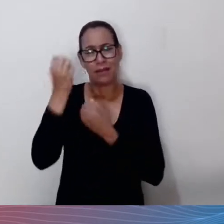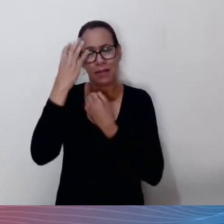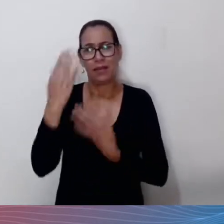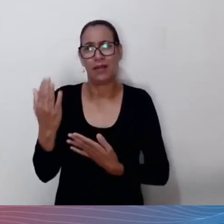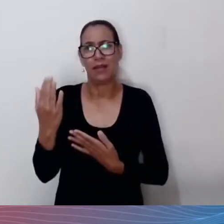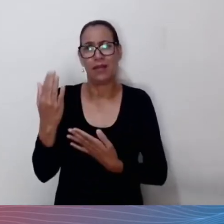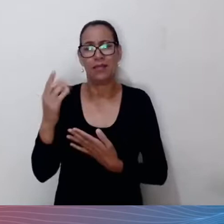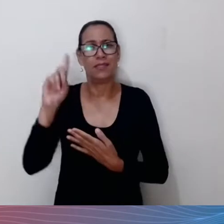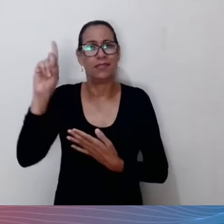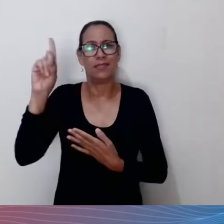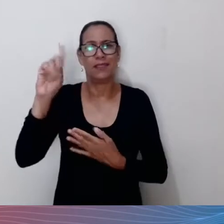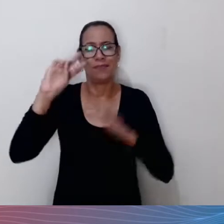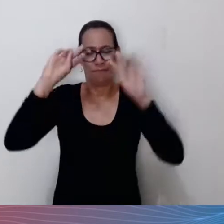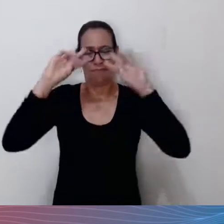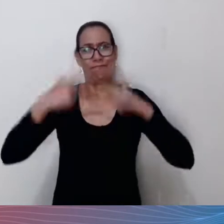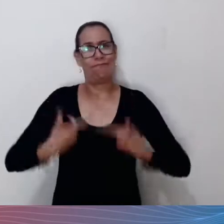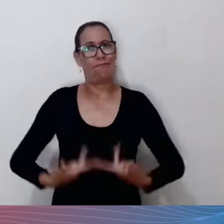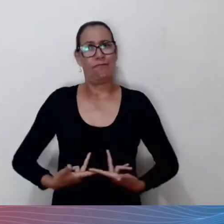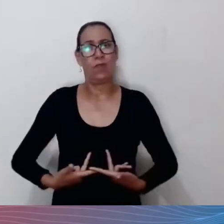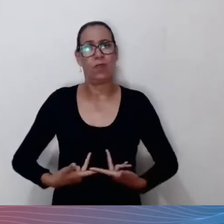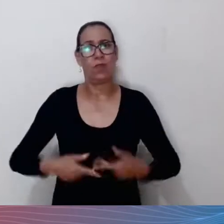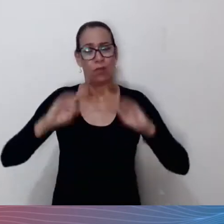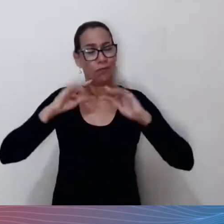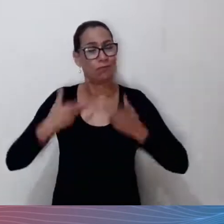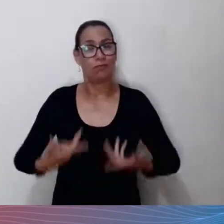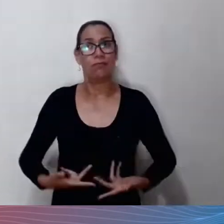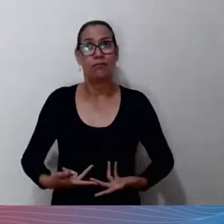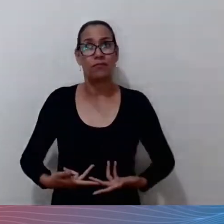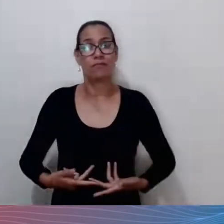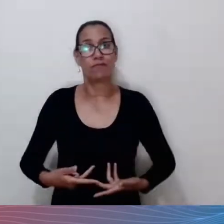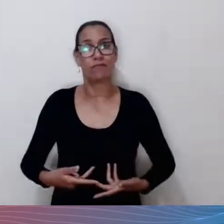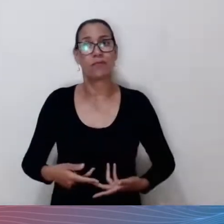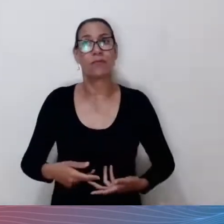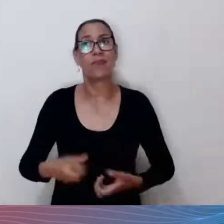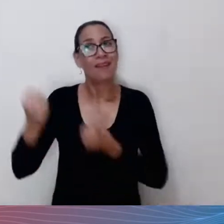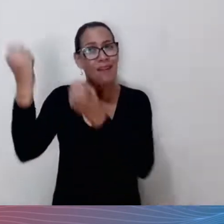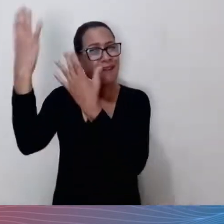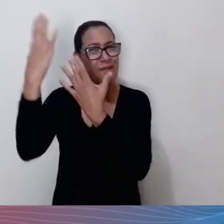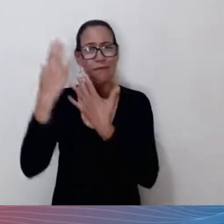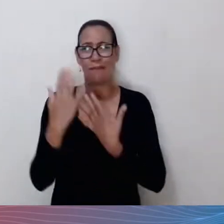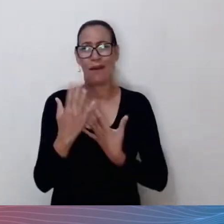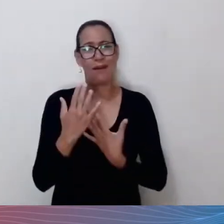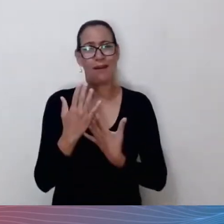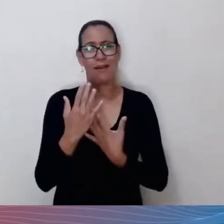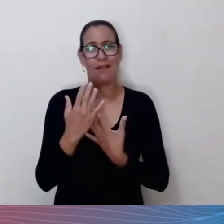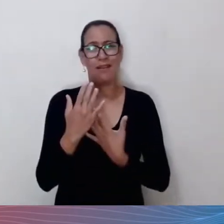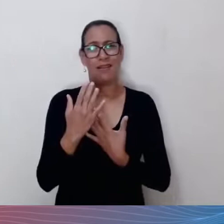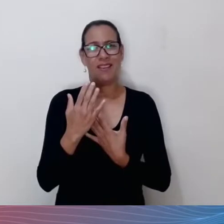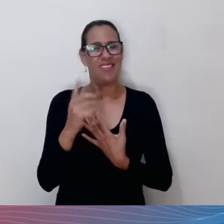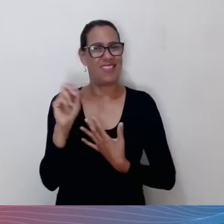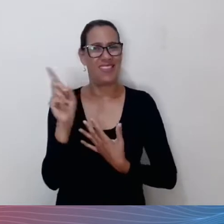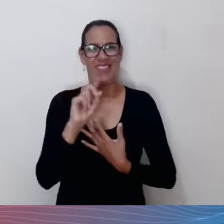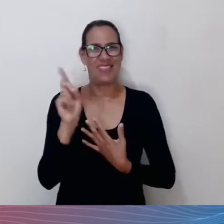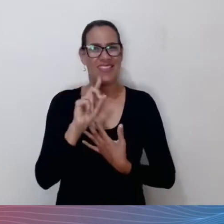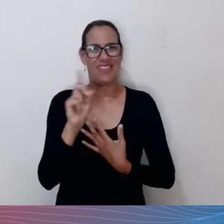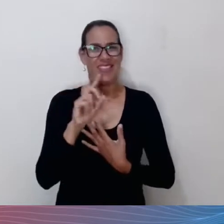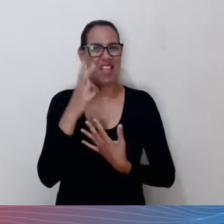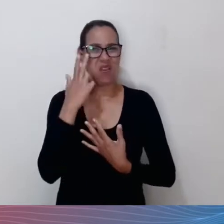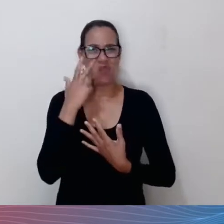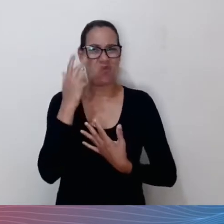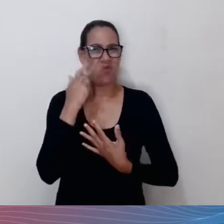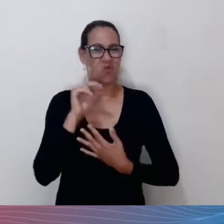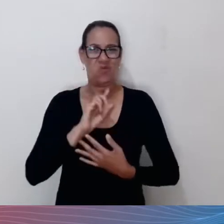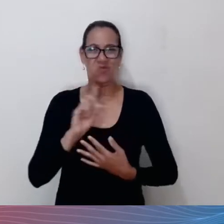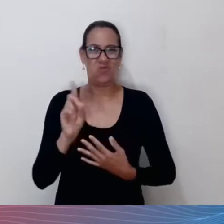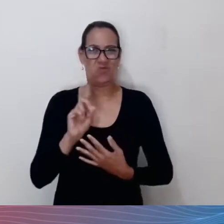graça que me foi concedida não se tornou vã, Antes, trabalhei muito